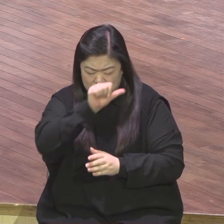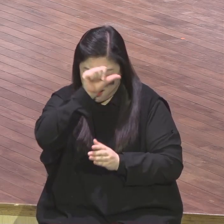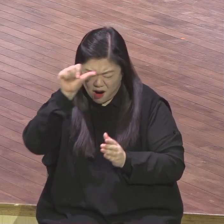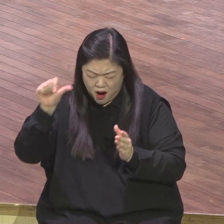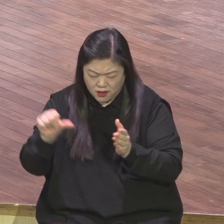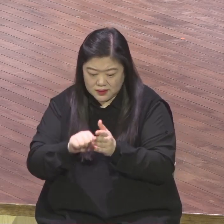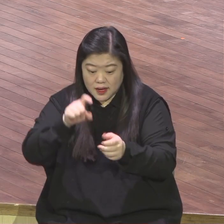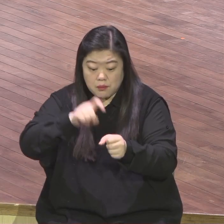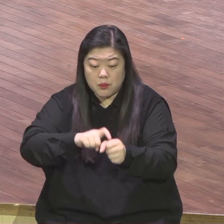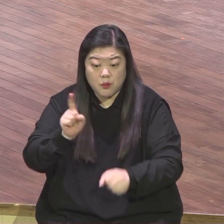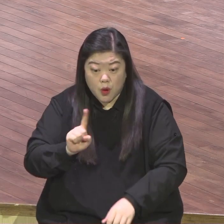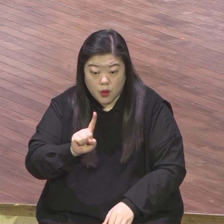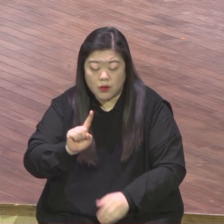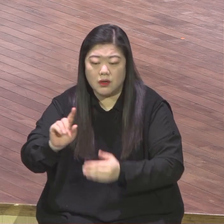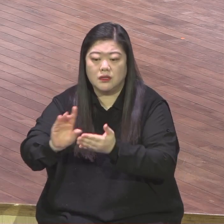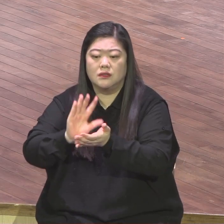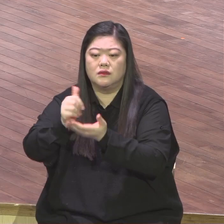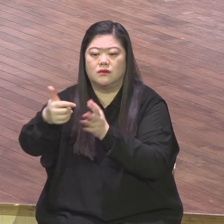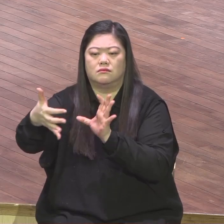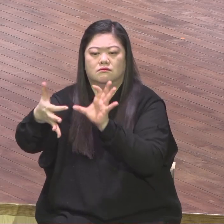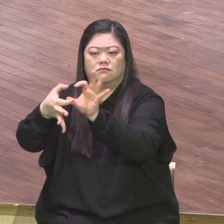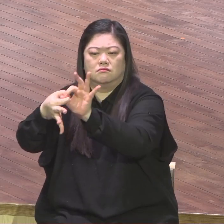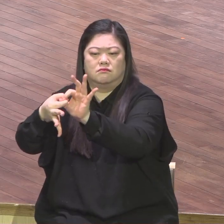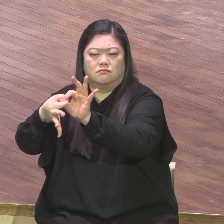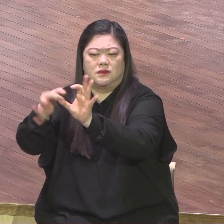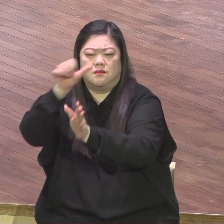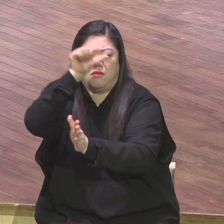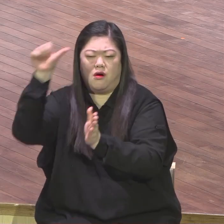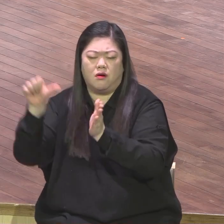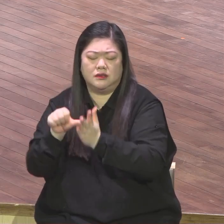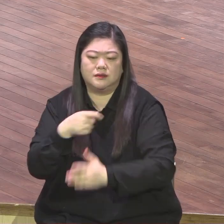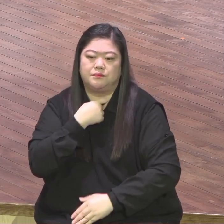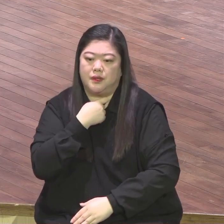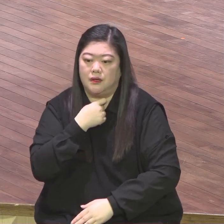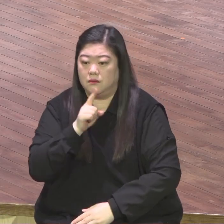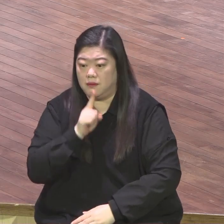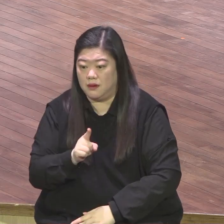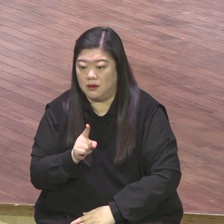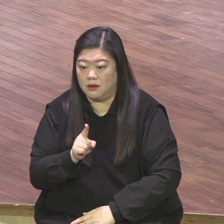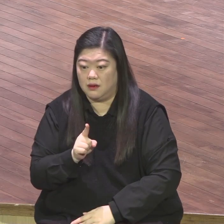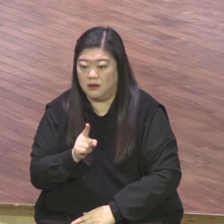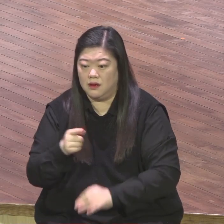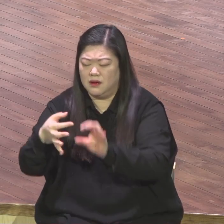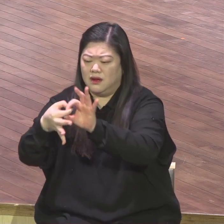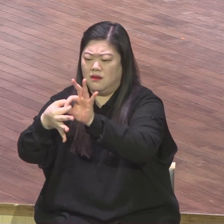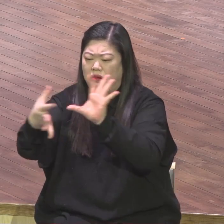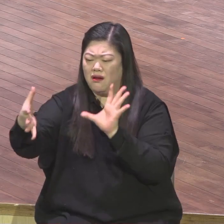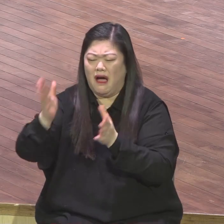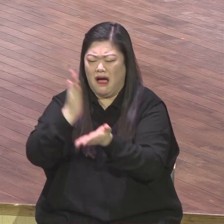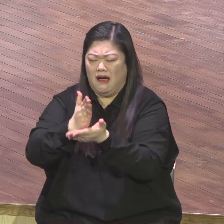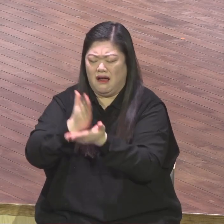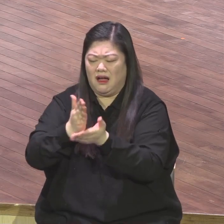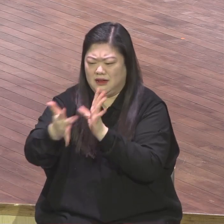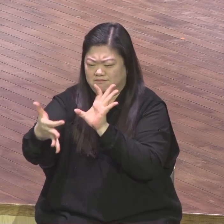붙잡히는 삶, 그리스도 예수께 붙잡힌 삶, 이게 절대 가치였어요.